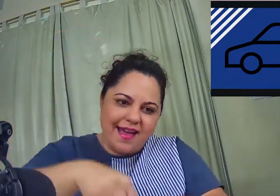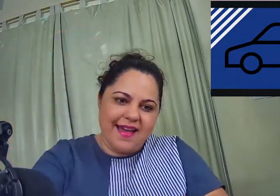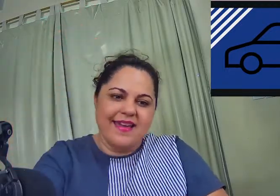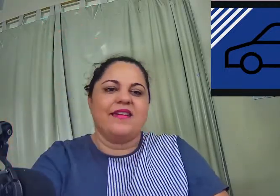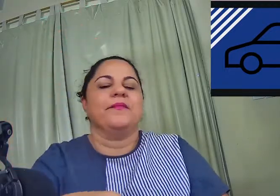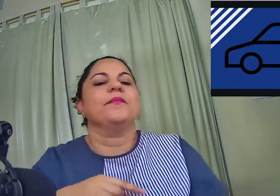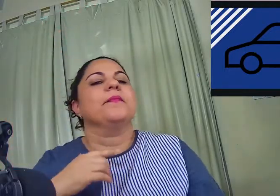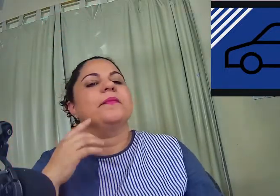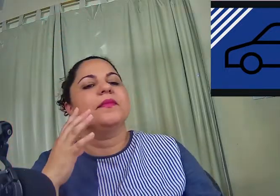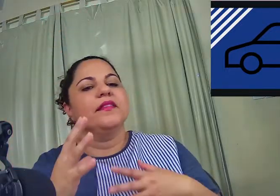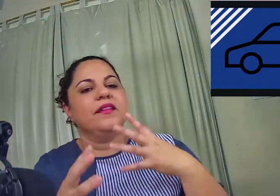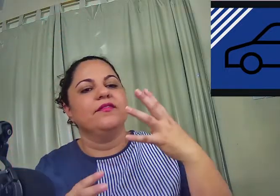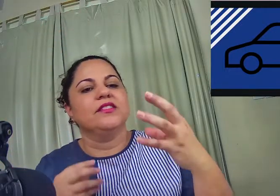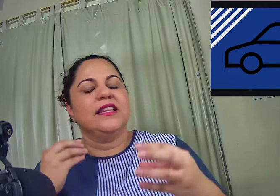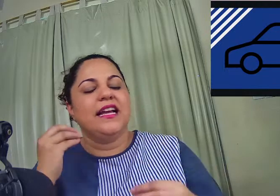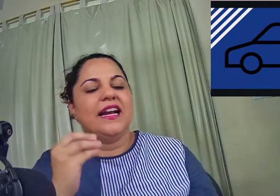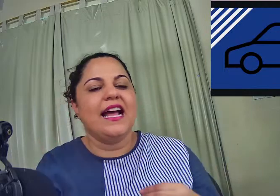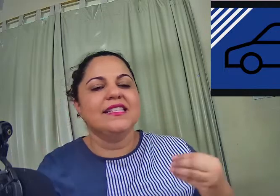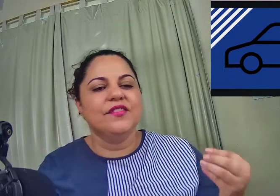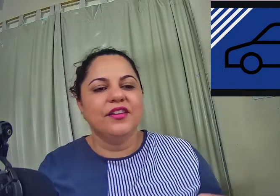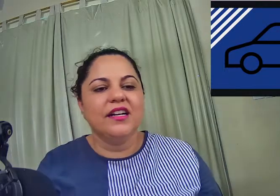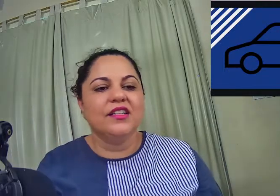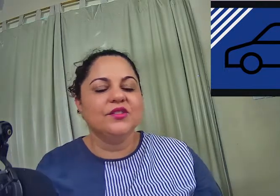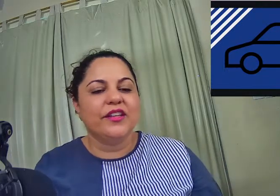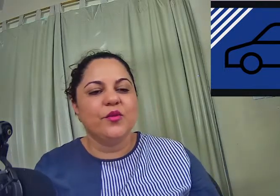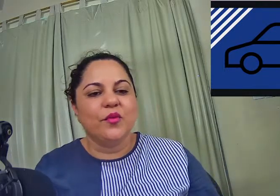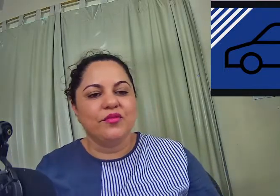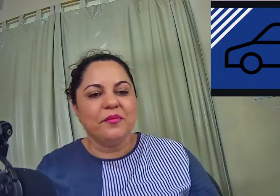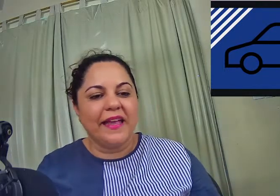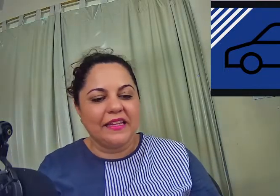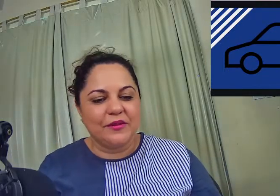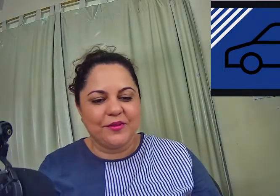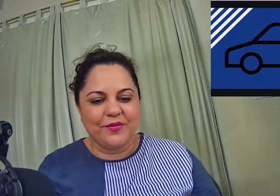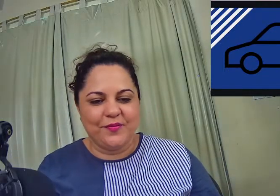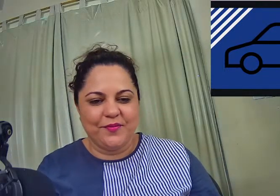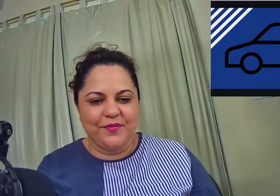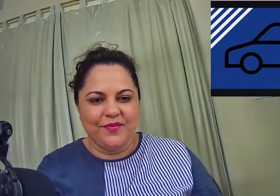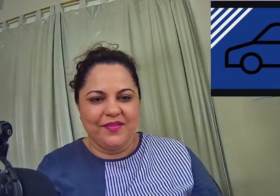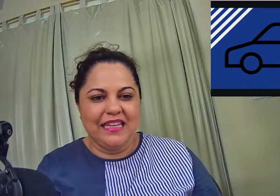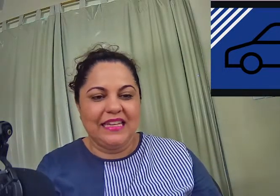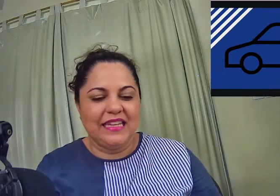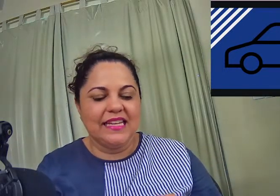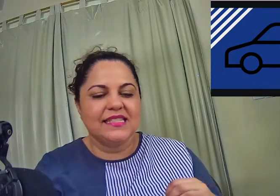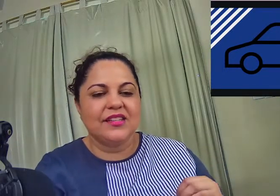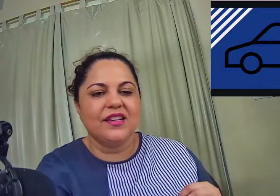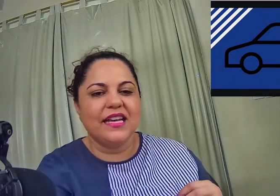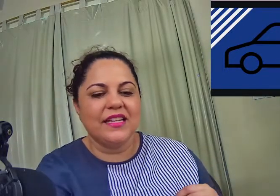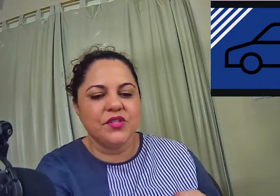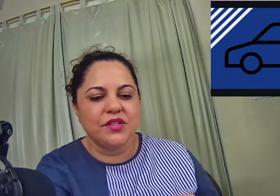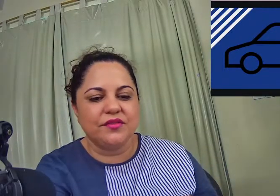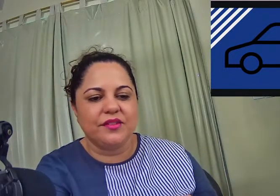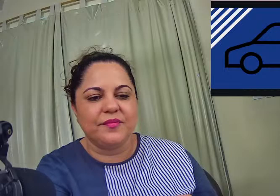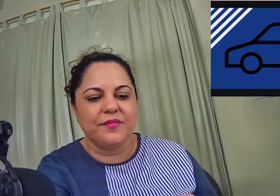cai. Você está classificando aí o movimento, enriquecendo a narrativa.